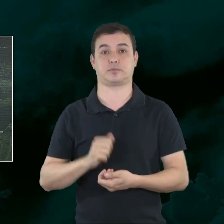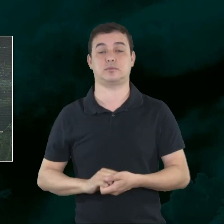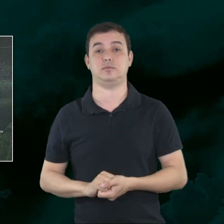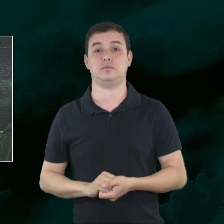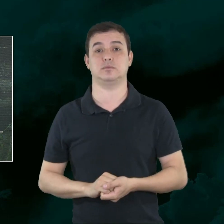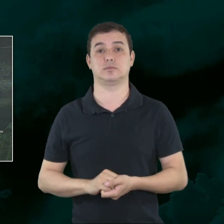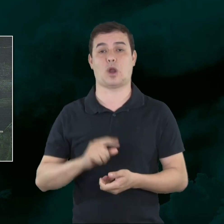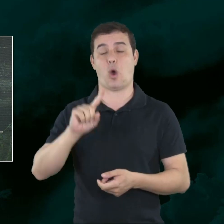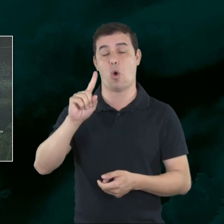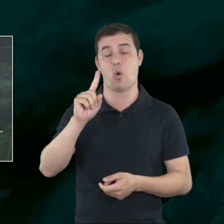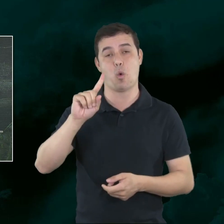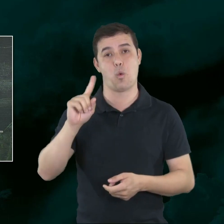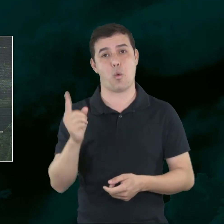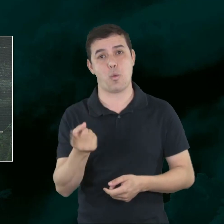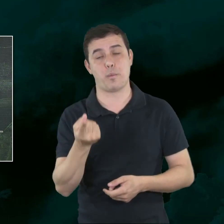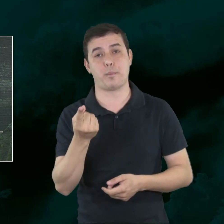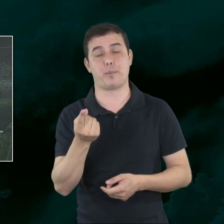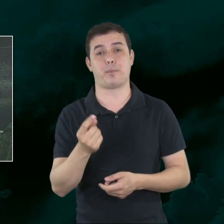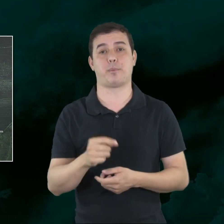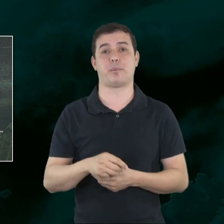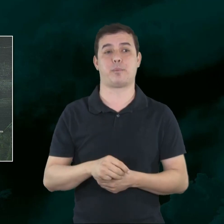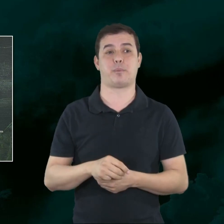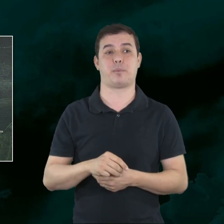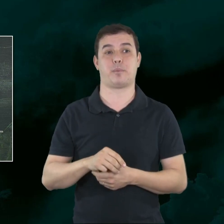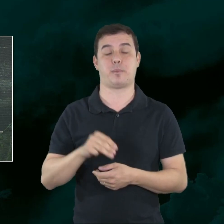milhão para nós conseguirmos